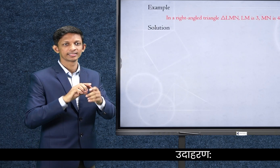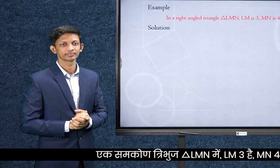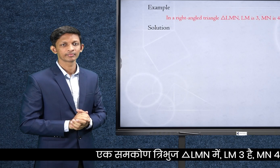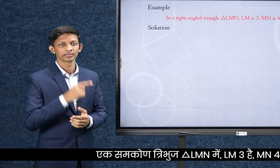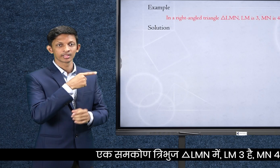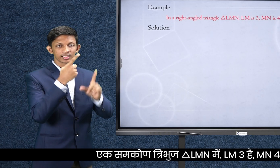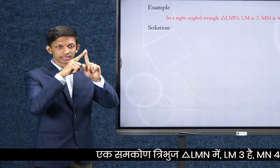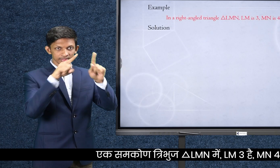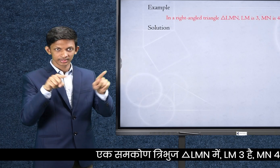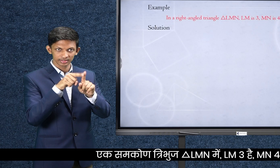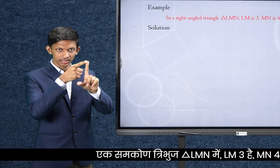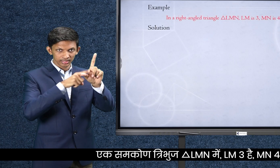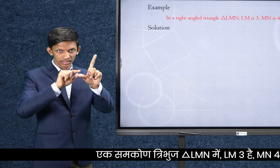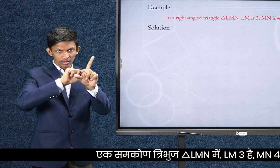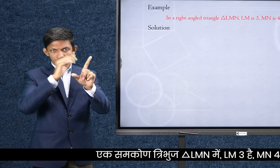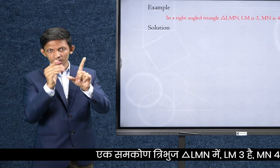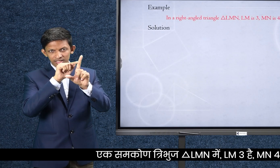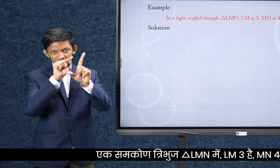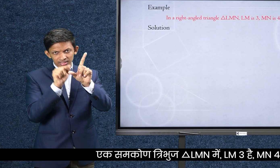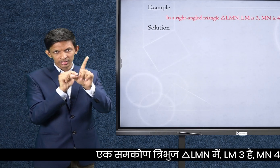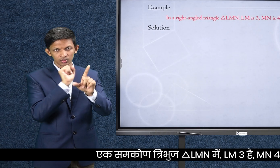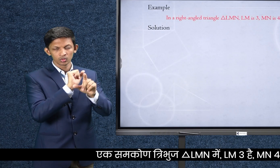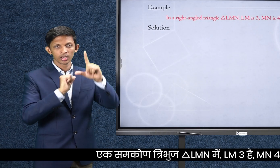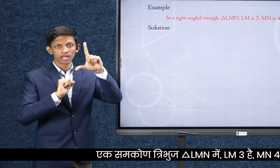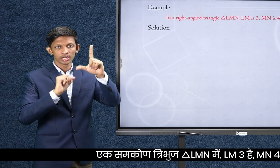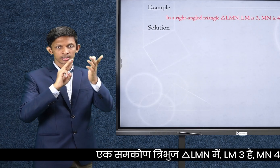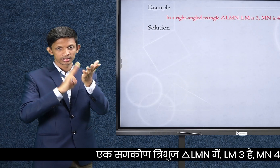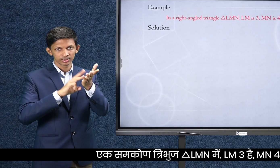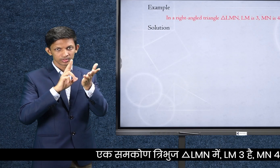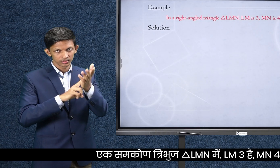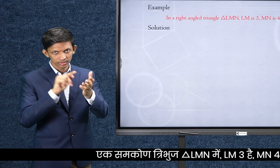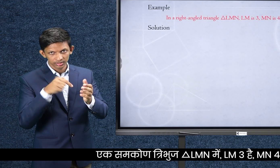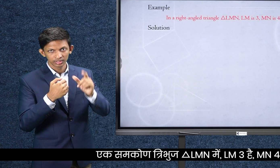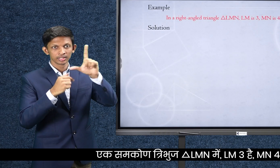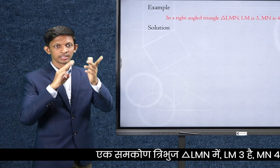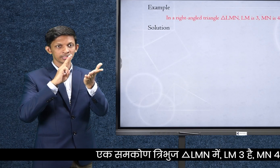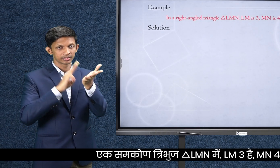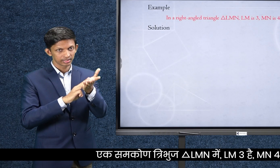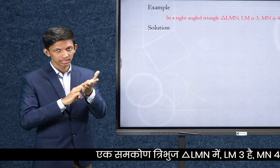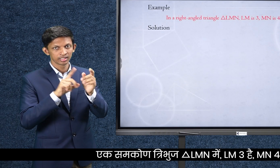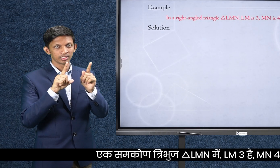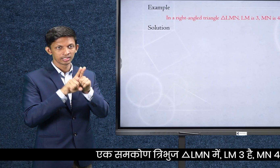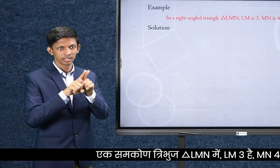एक समकोण त्रिभुज त्रिभुज LMN में LM 3 है, MN 4 है।